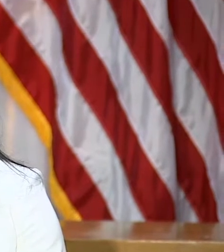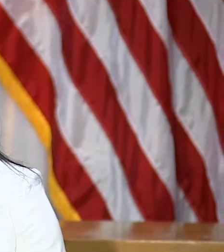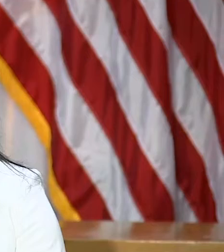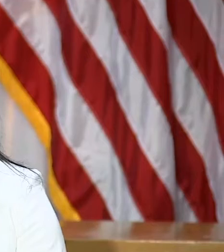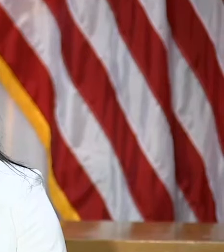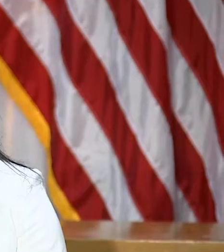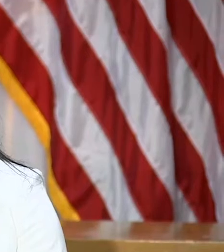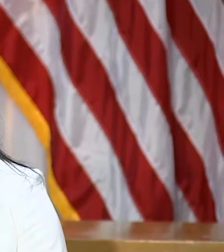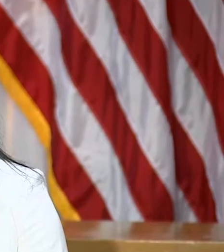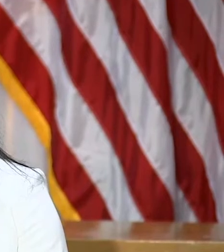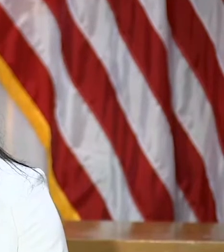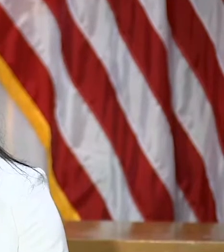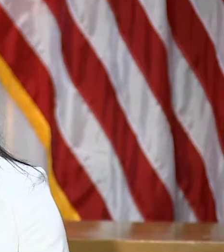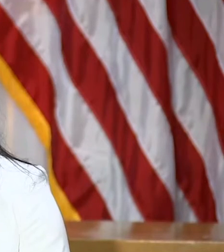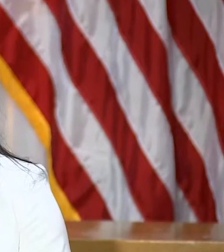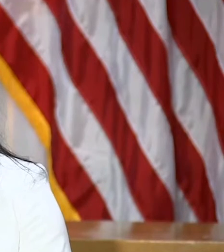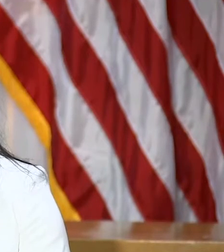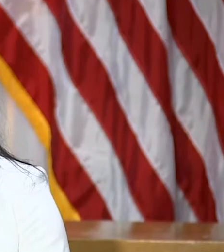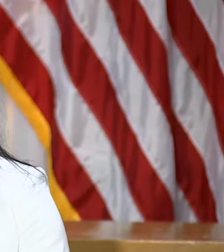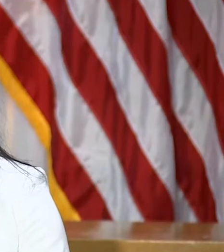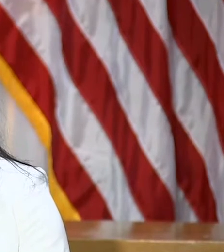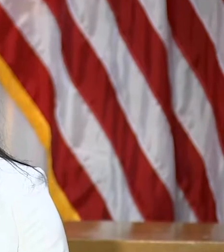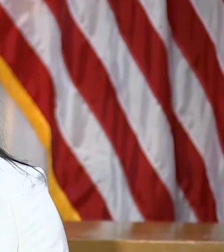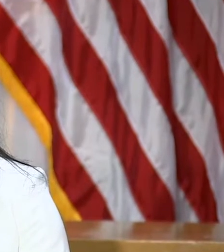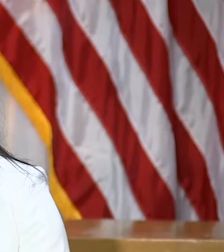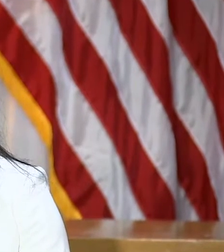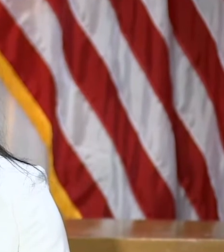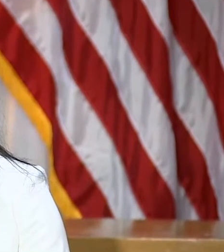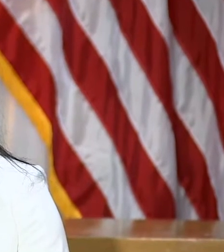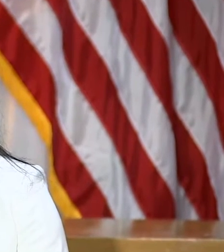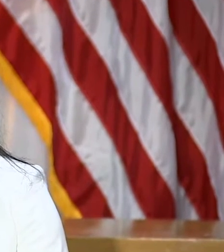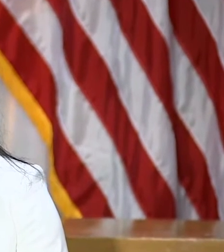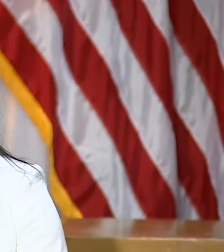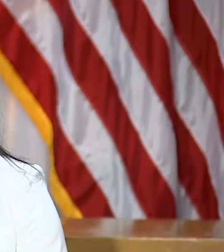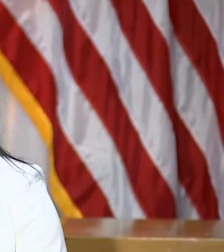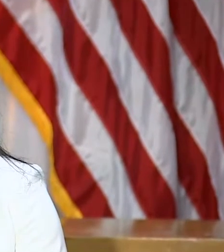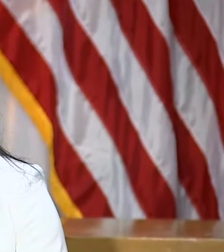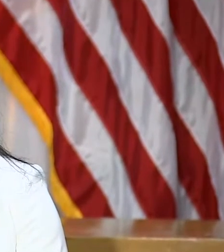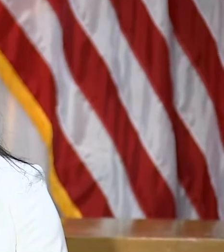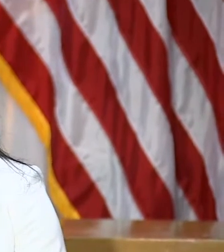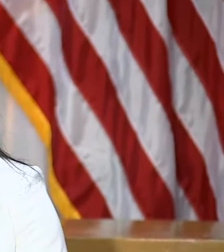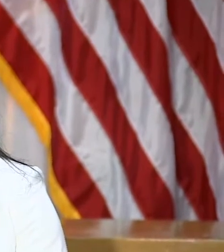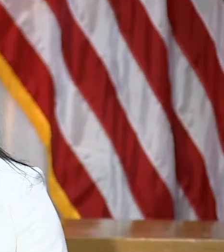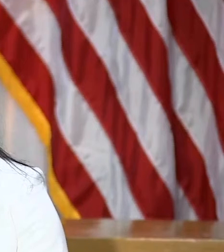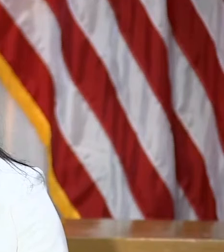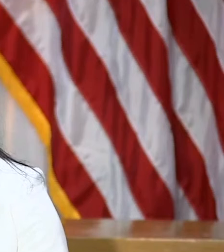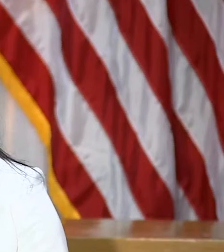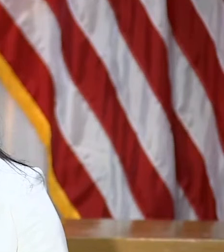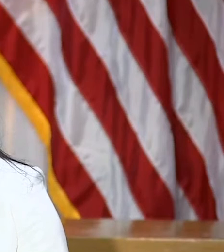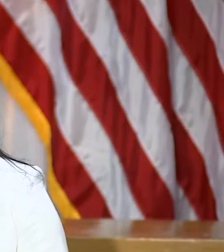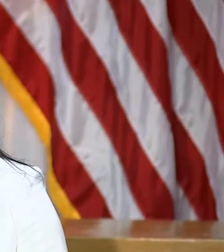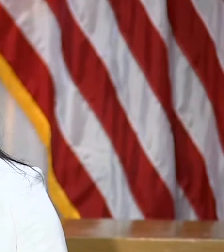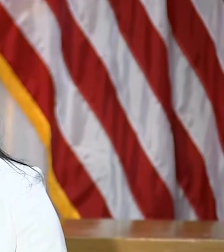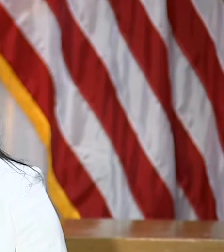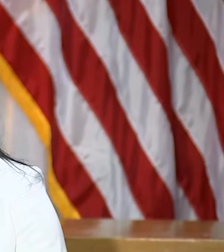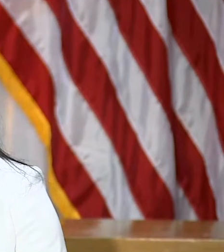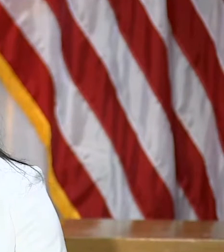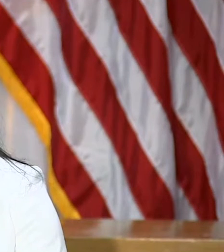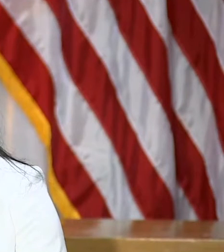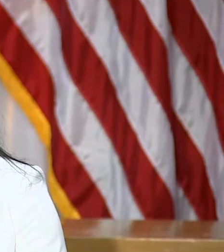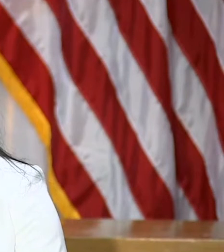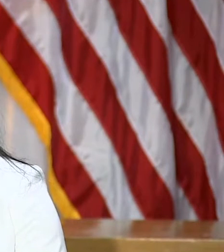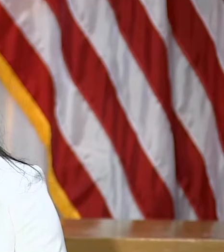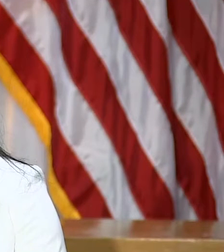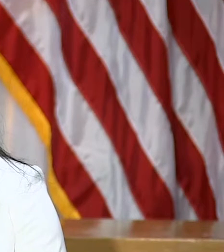el Estado de Massachusetts. Hemos estado trabajando muy duro, reuniéndonos dos veces por semana para